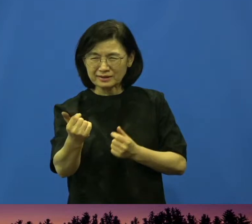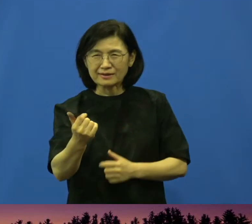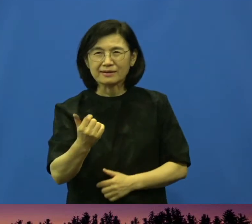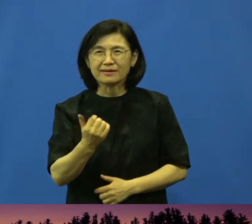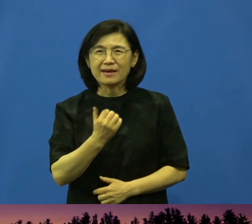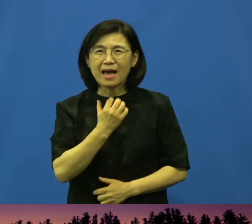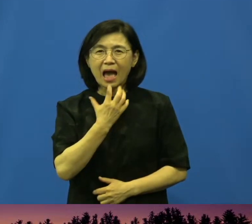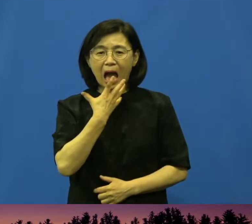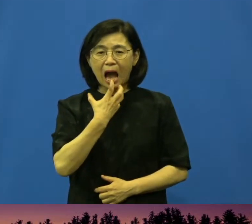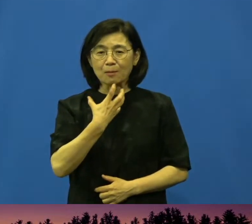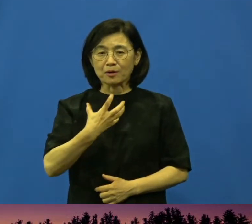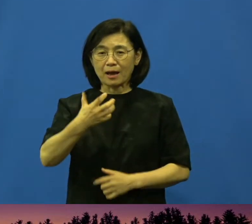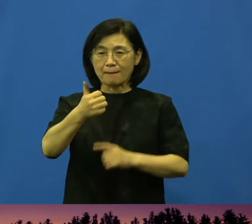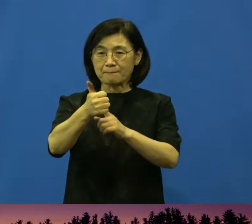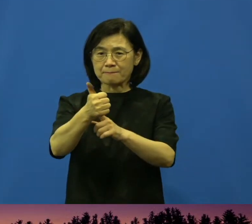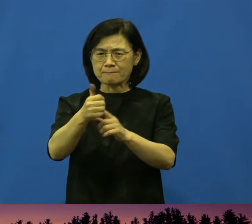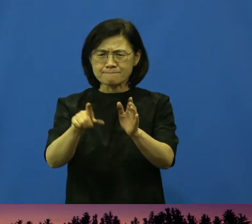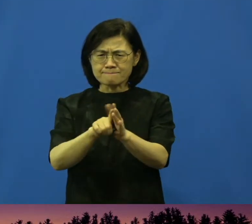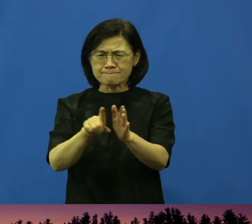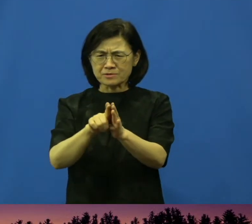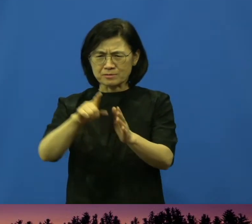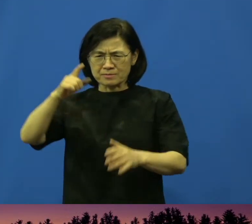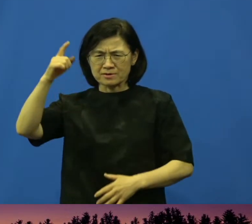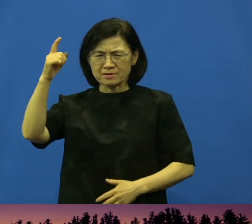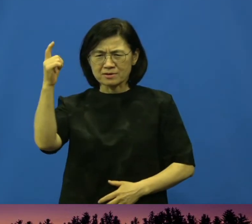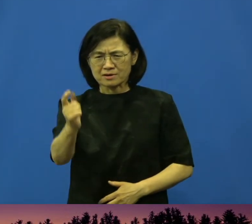조상이니까, 그리고 요셉